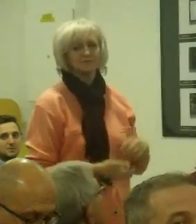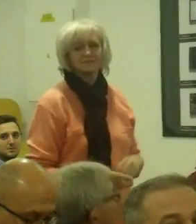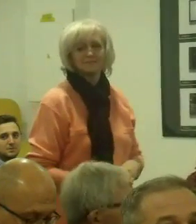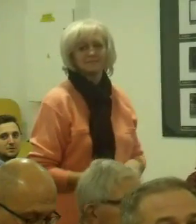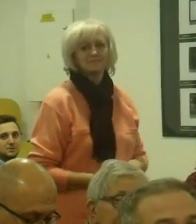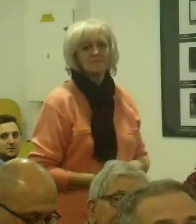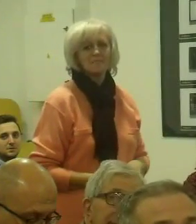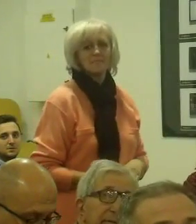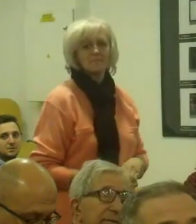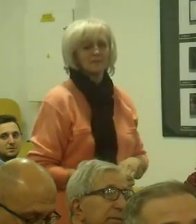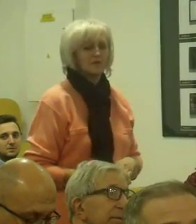iz Udruženja gluhih i nagluhih